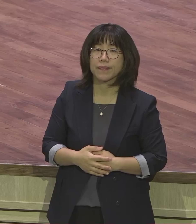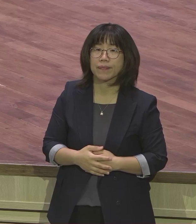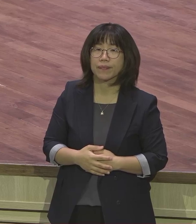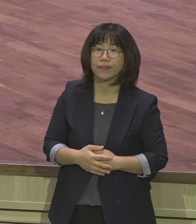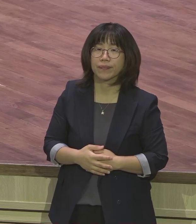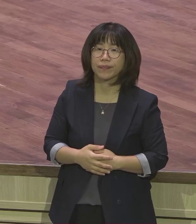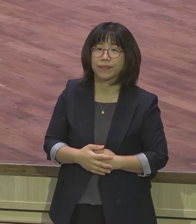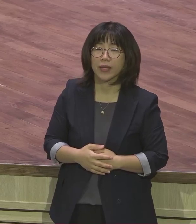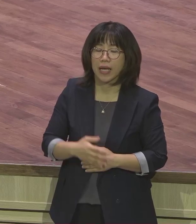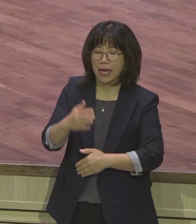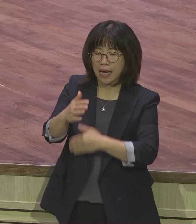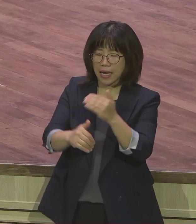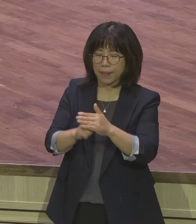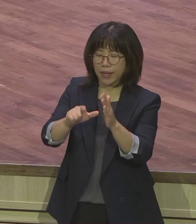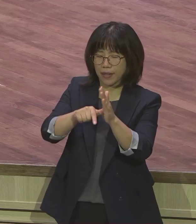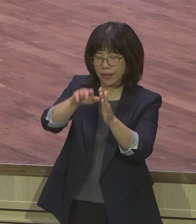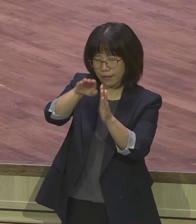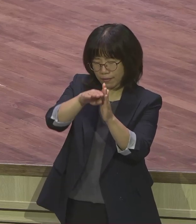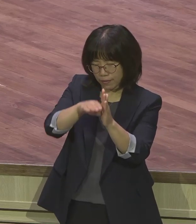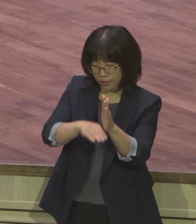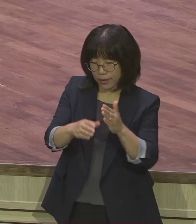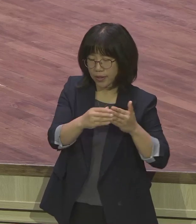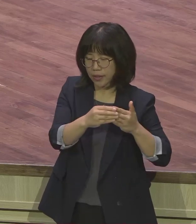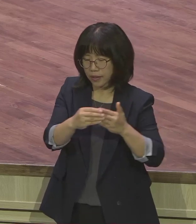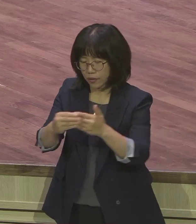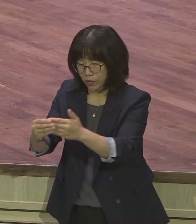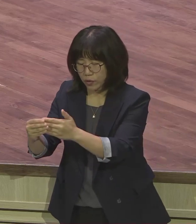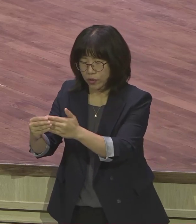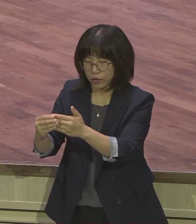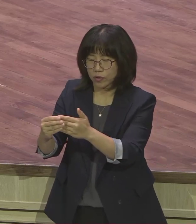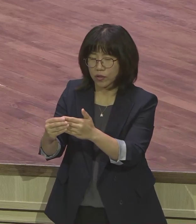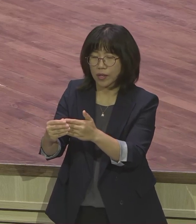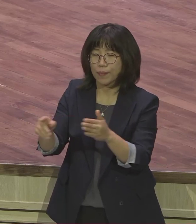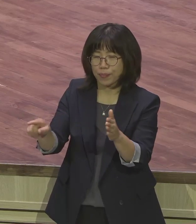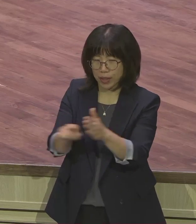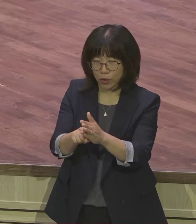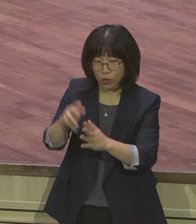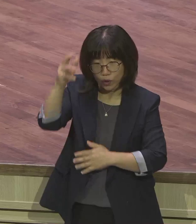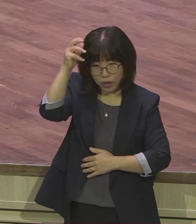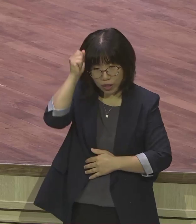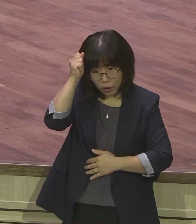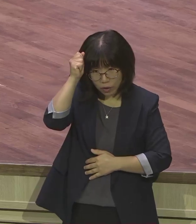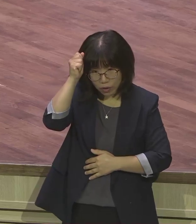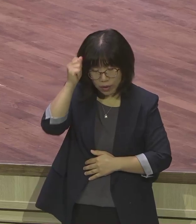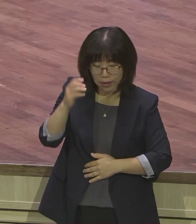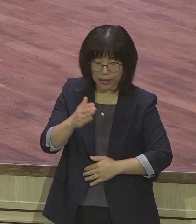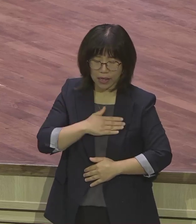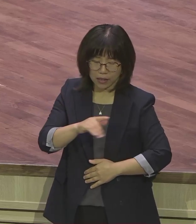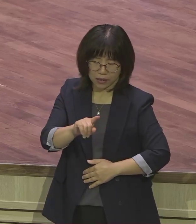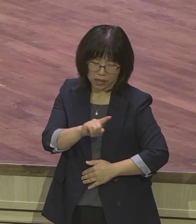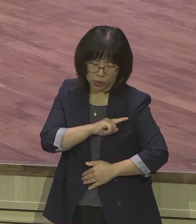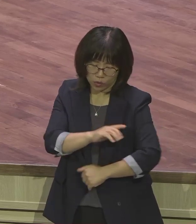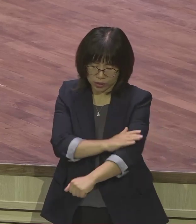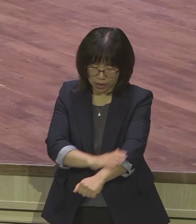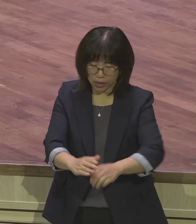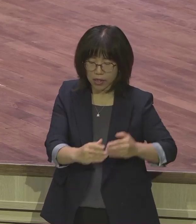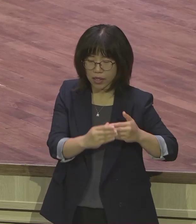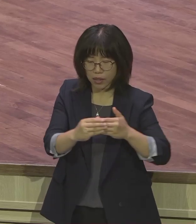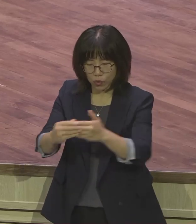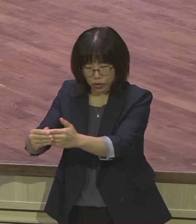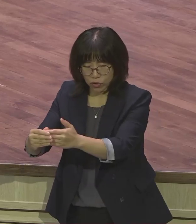스님 받도록 인도하실 것을 믿고 기억하시기 바랍니다 나를 최고로 멋있게 인도해 주실 것이다